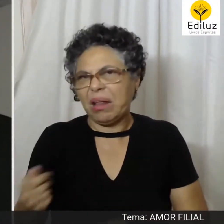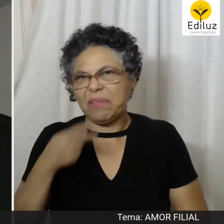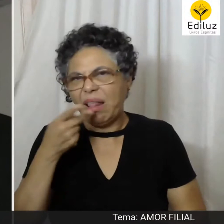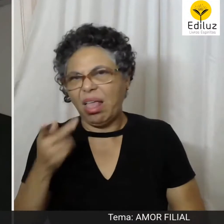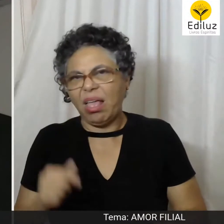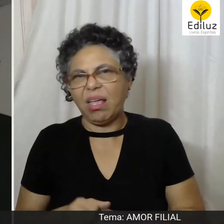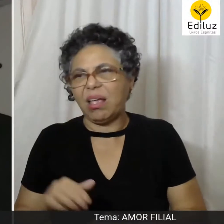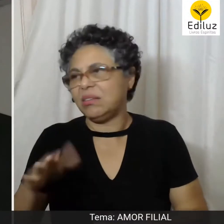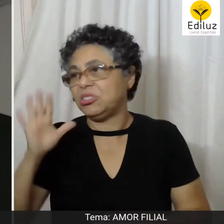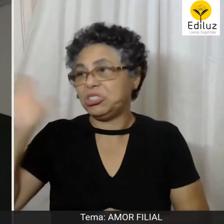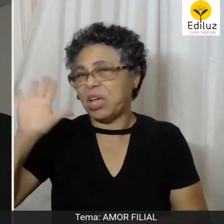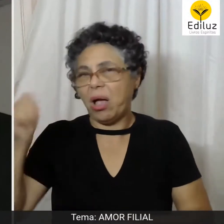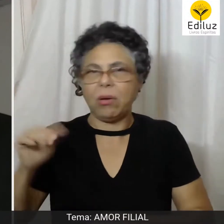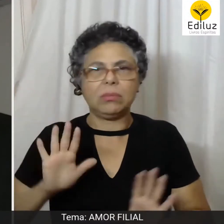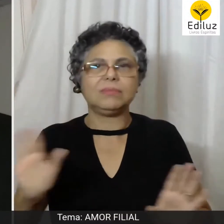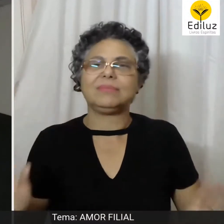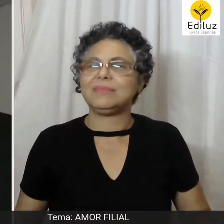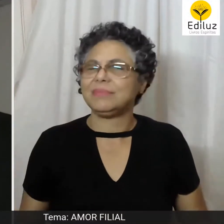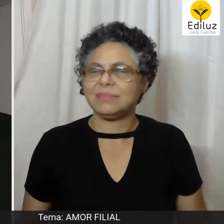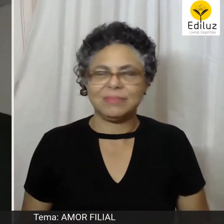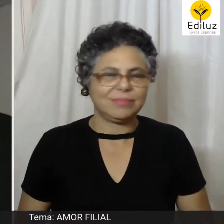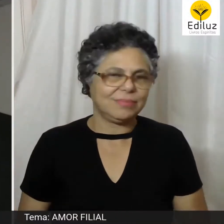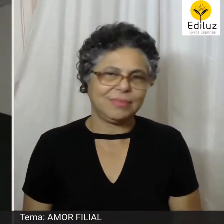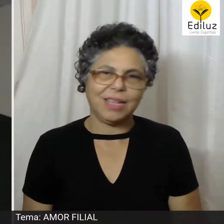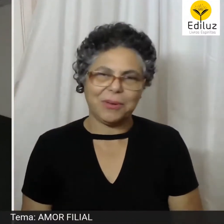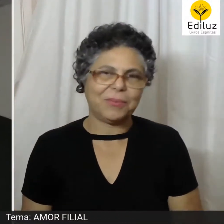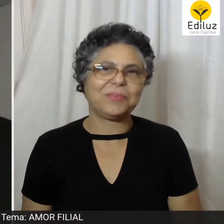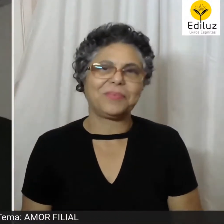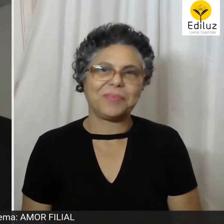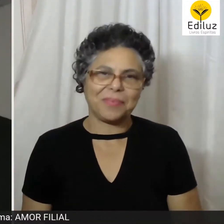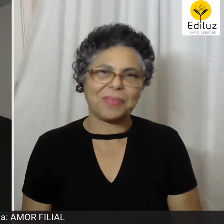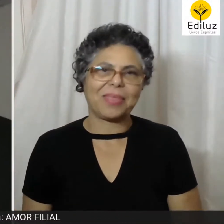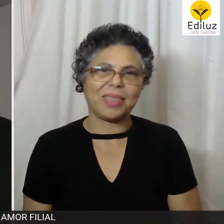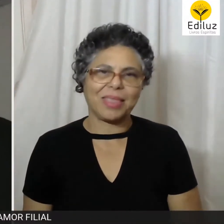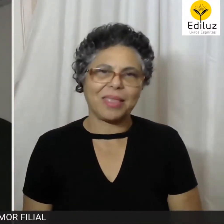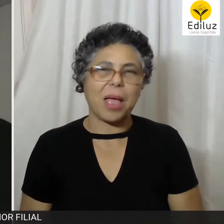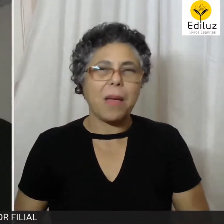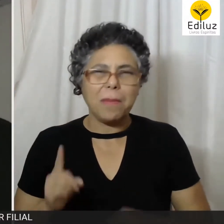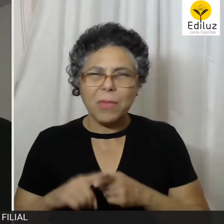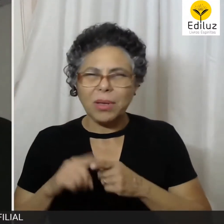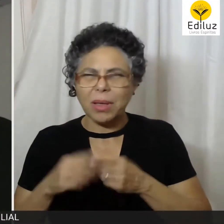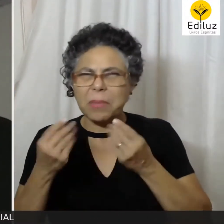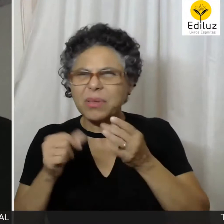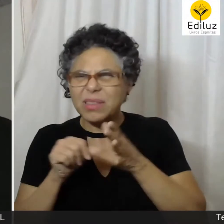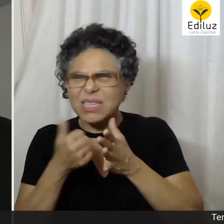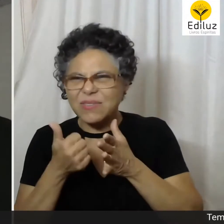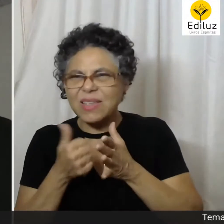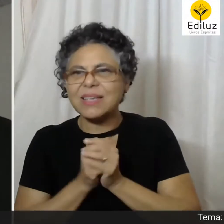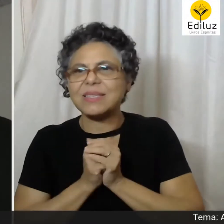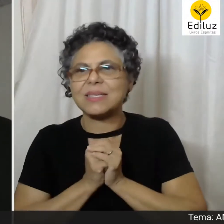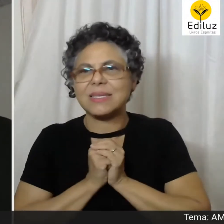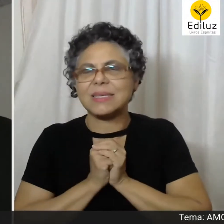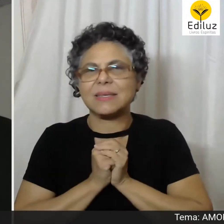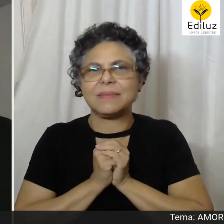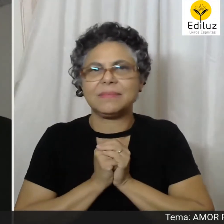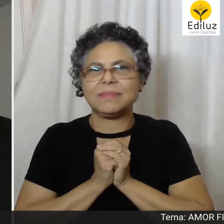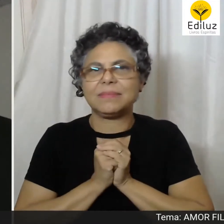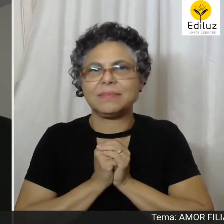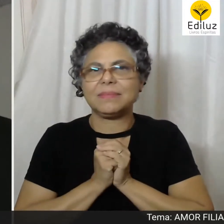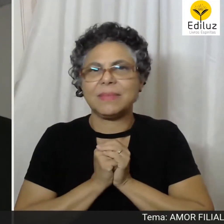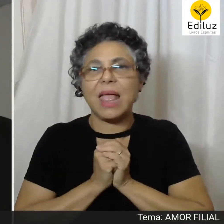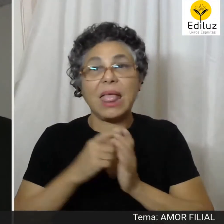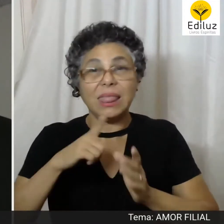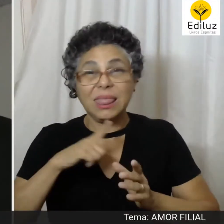ok, dá as costas e vai embora como se nada aconteceu. Né? Porque muitas vezes há